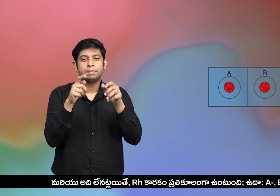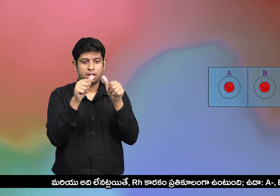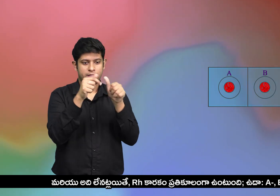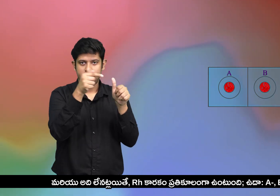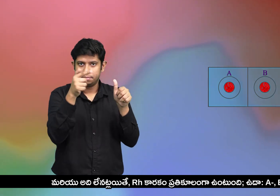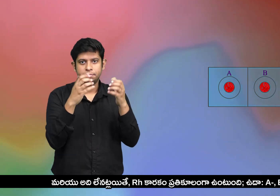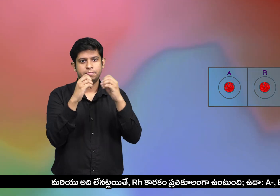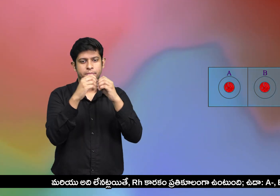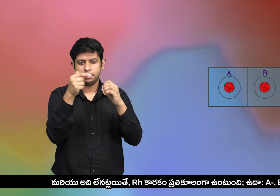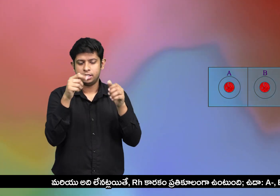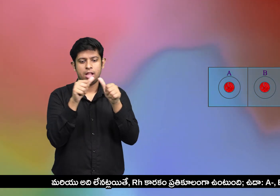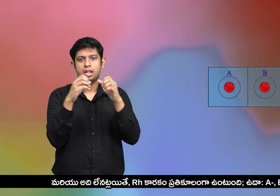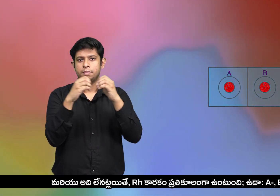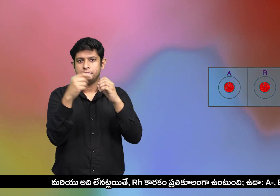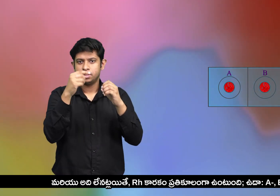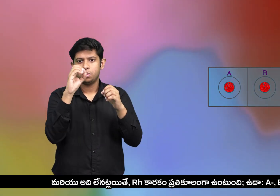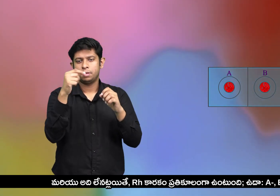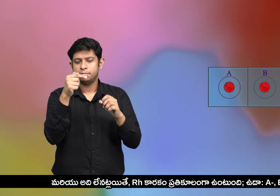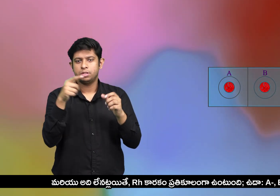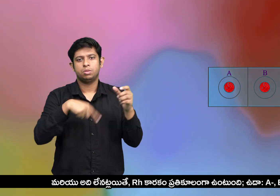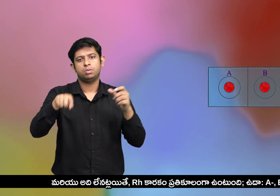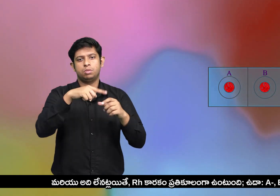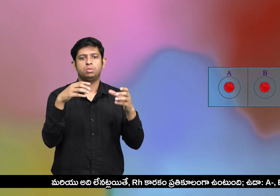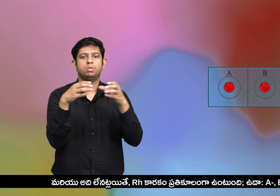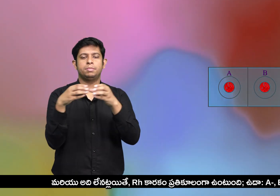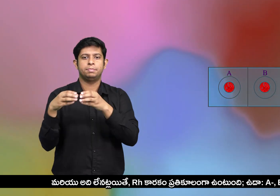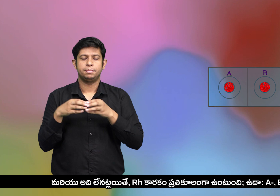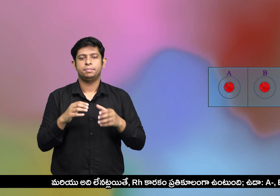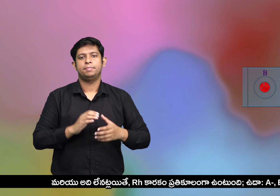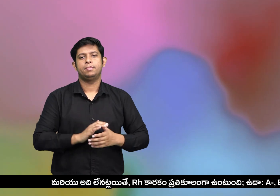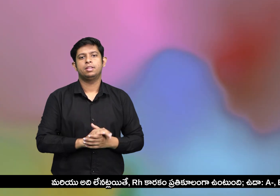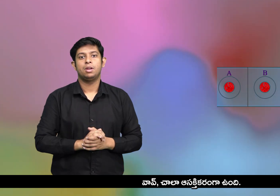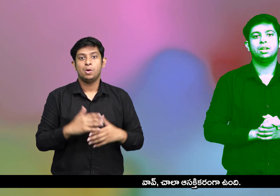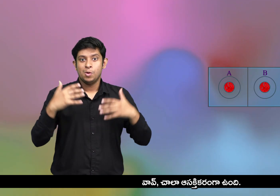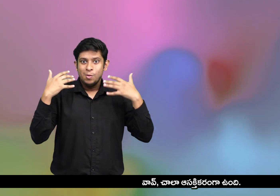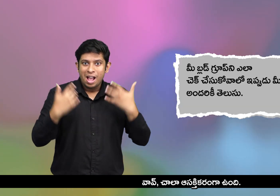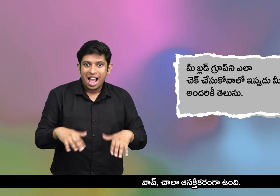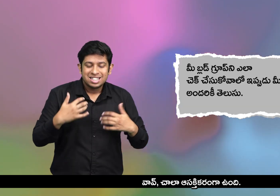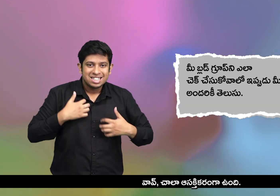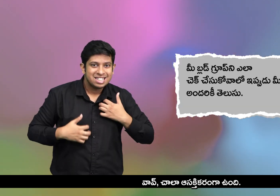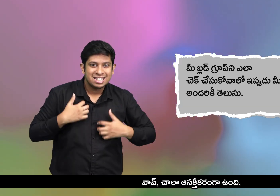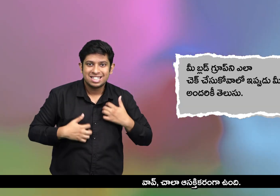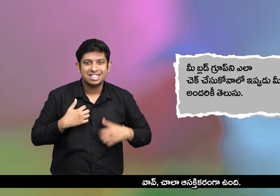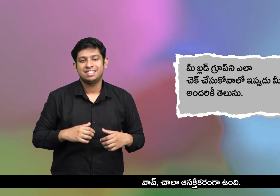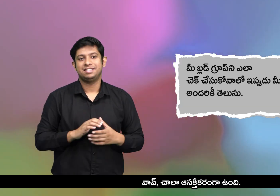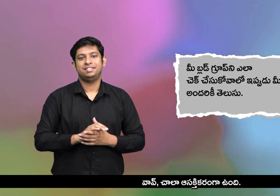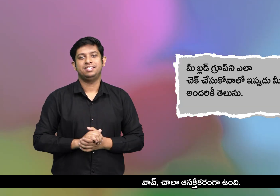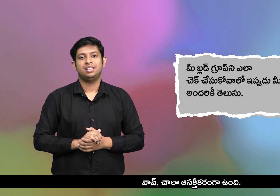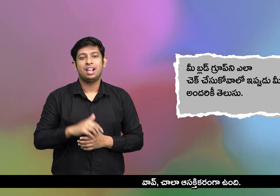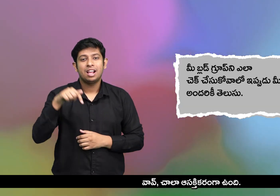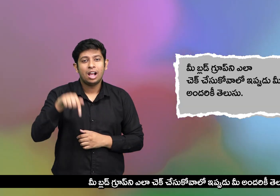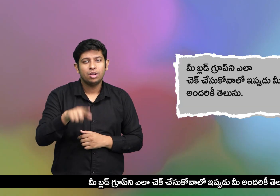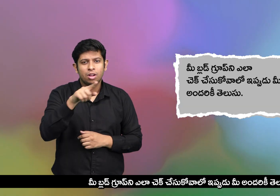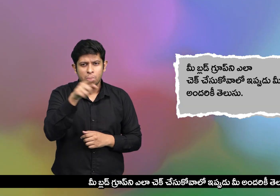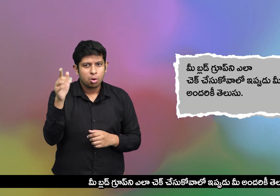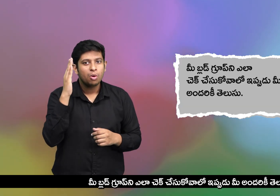ఉదాహరణ: ఏ, బి, ఏబి లేదా ఓ. వావ్, చాలా ఆసక్తికరంగా